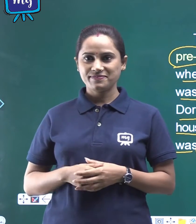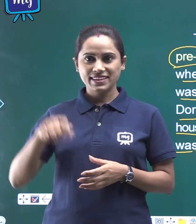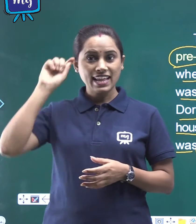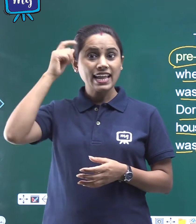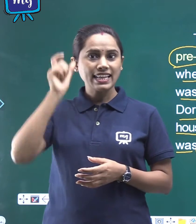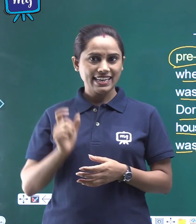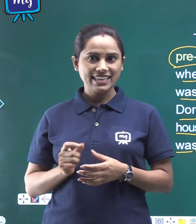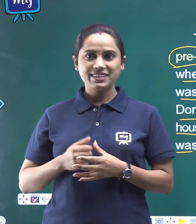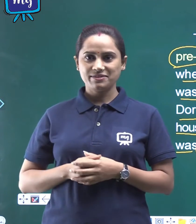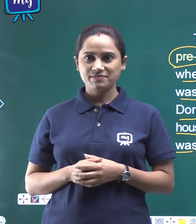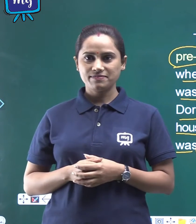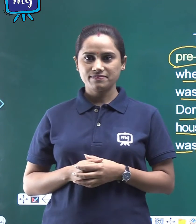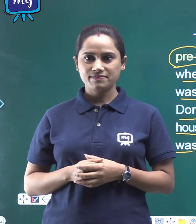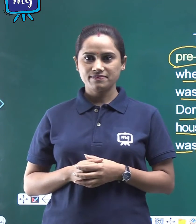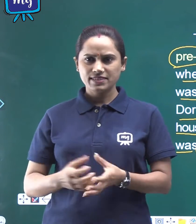ग्रीडी